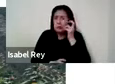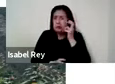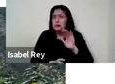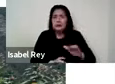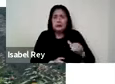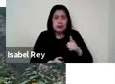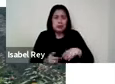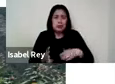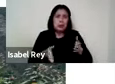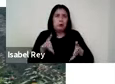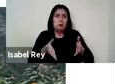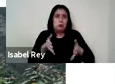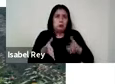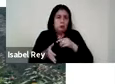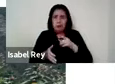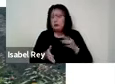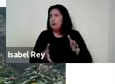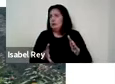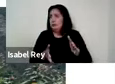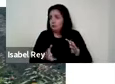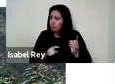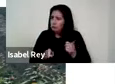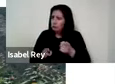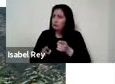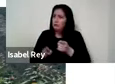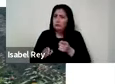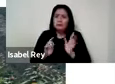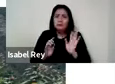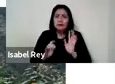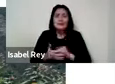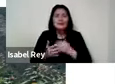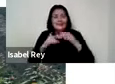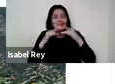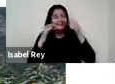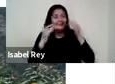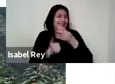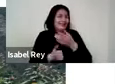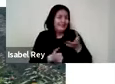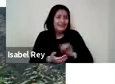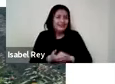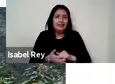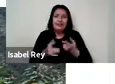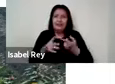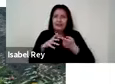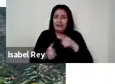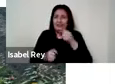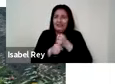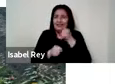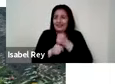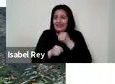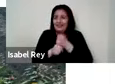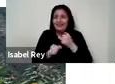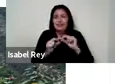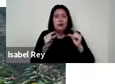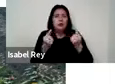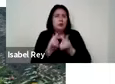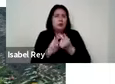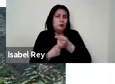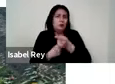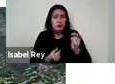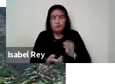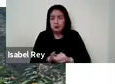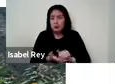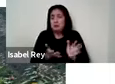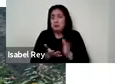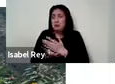robot y automáticamente se enciende la alegría y se empieza a trabajar con un grupo. O sea, ya